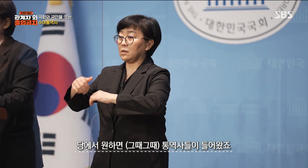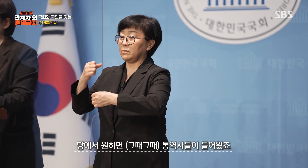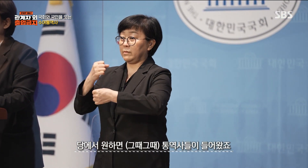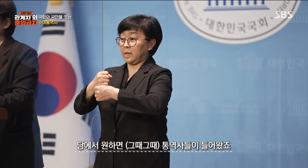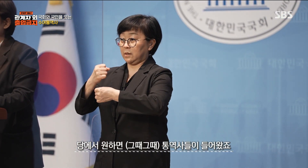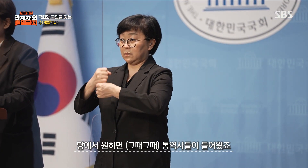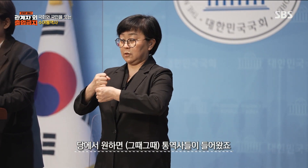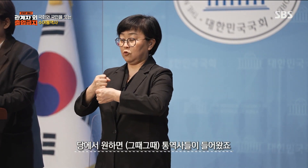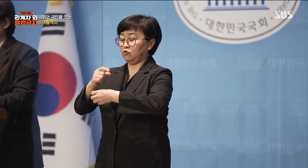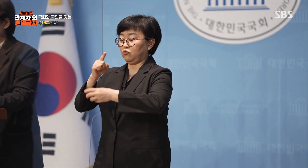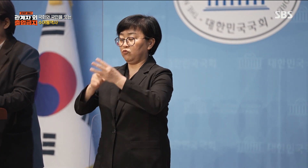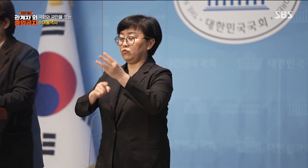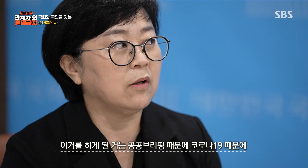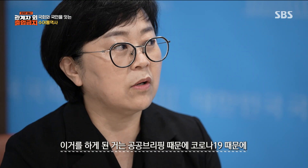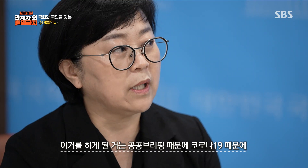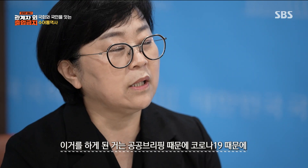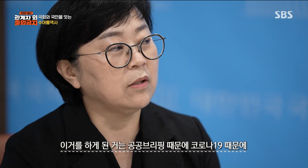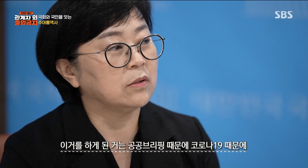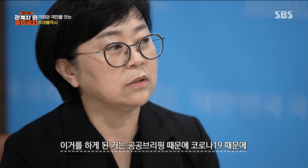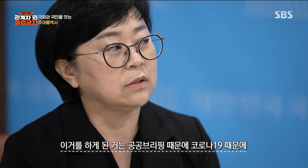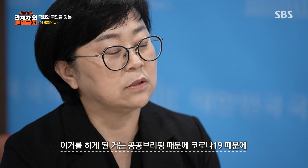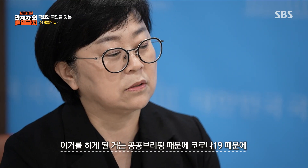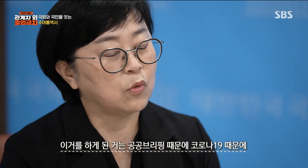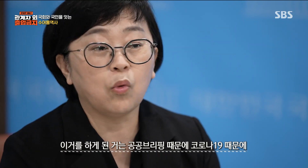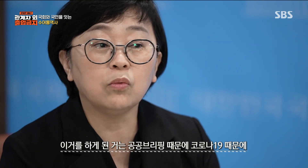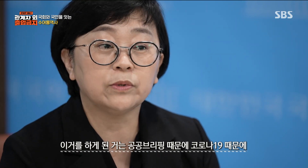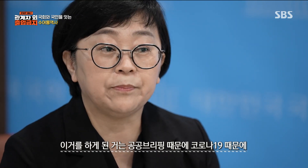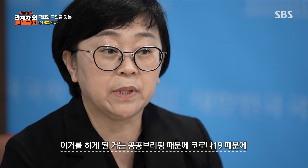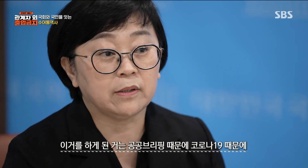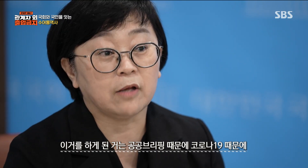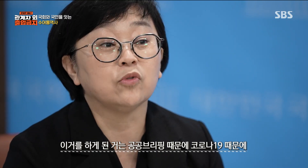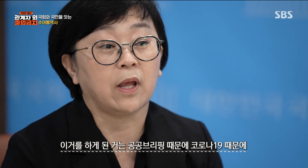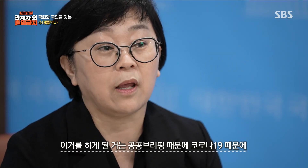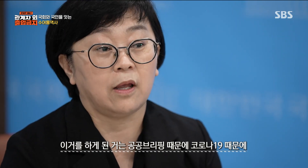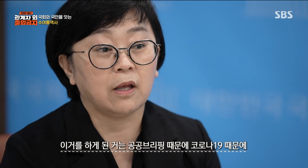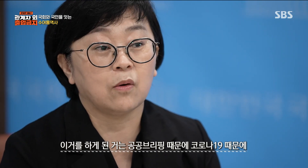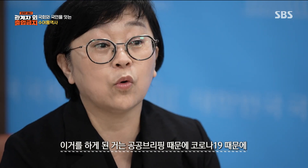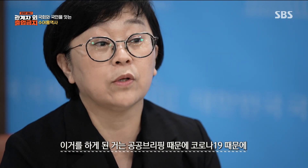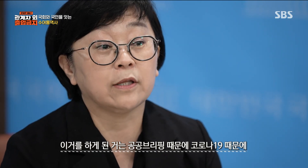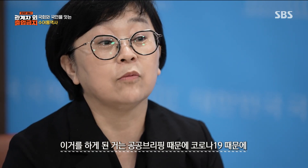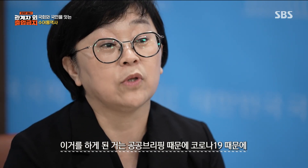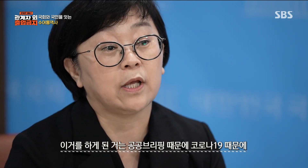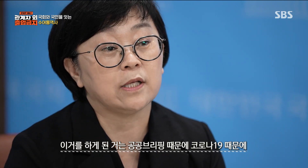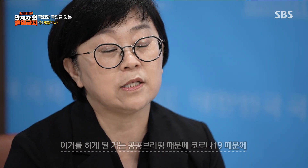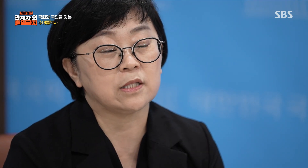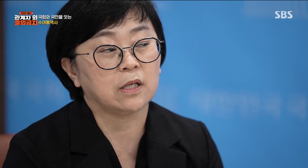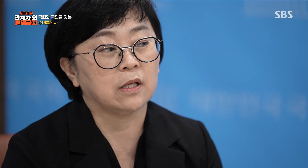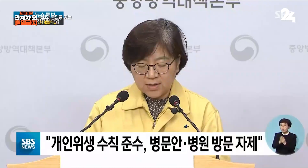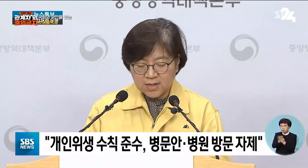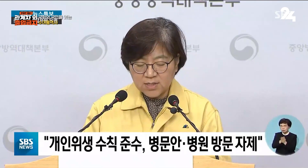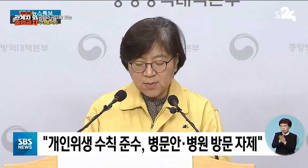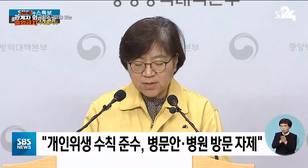들어왔죠 아마 이걸 하게 된 거는 공공브리핑 때문에 코로나 때문에